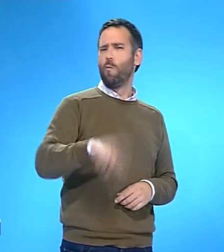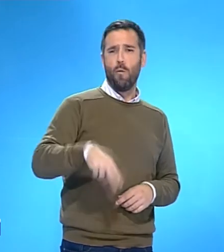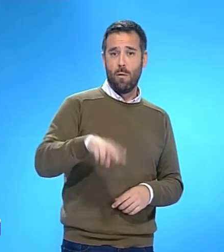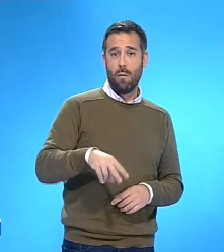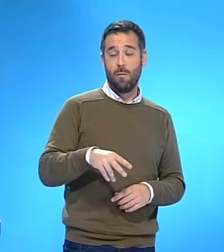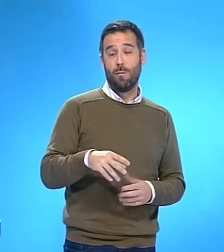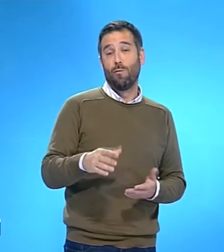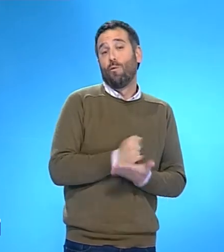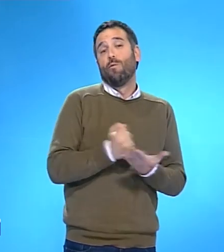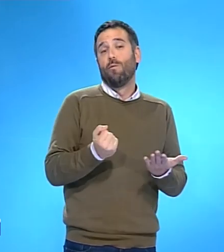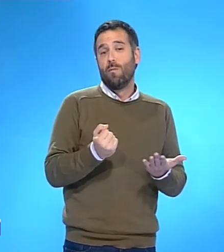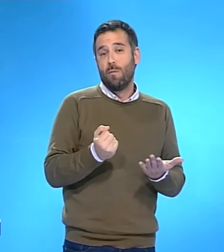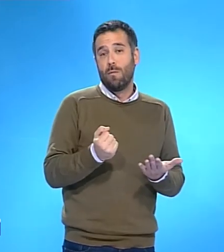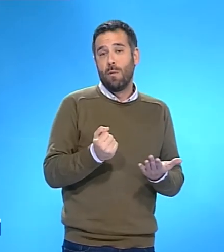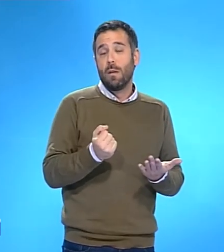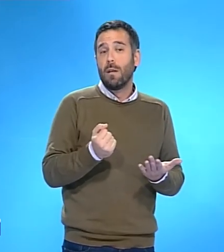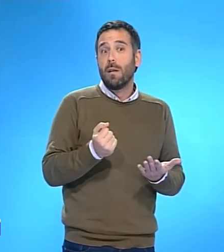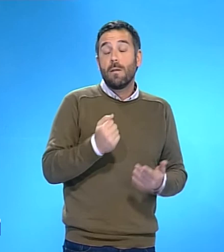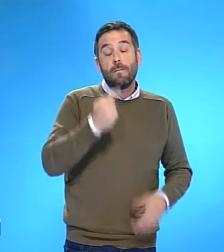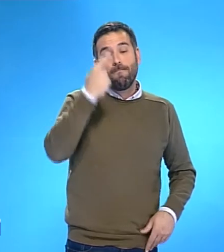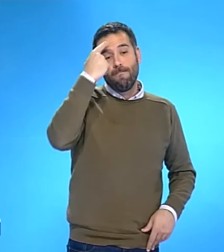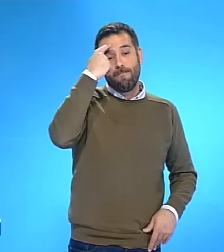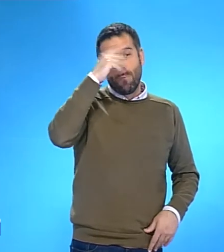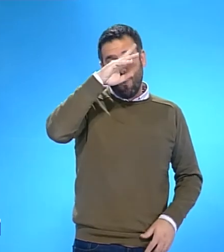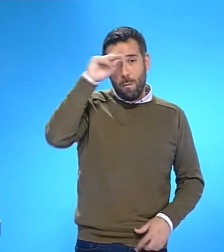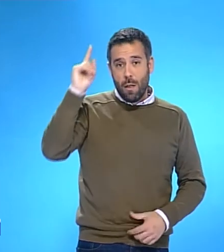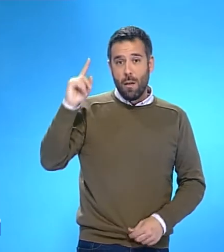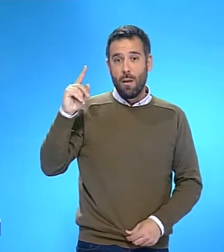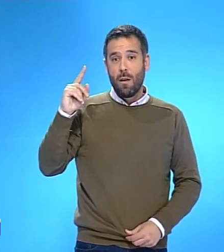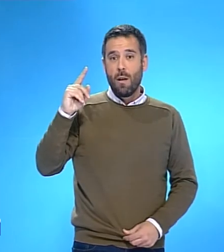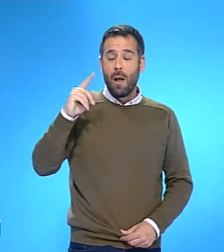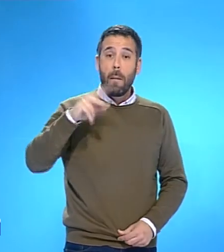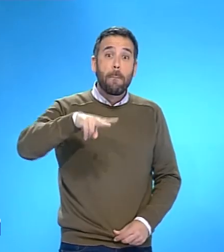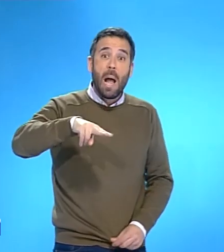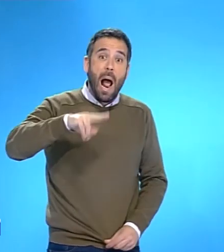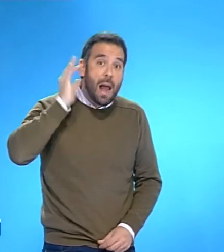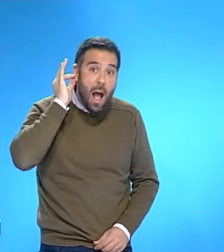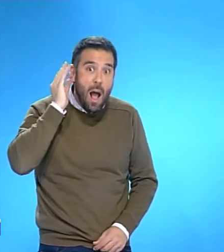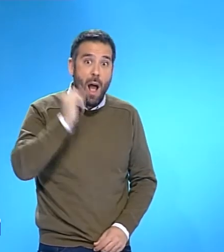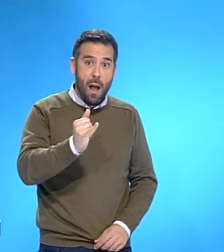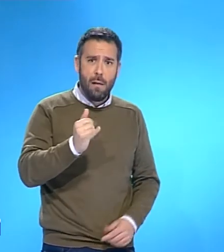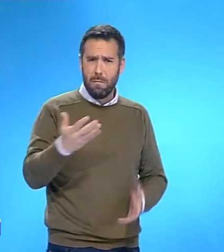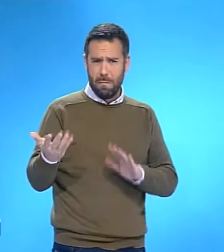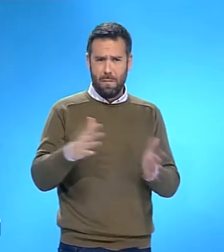hacerlo. Todo menos lo imposible. Casi se le olvidaba que no había dicho nada de su